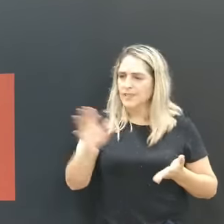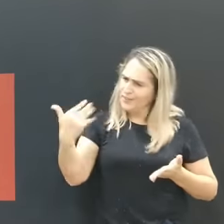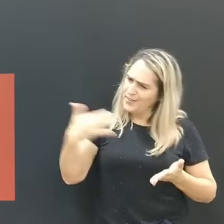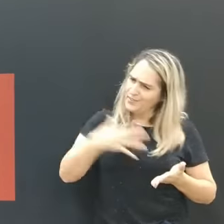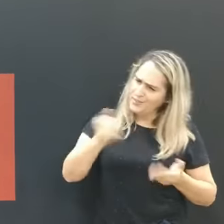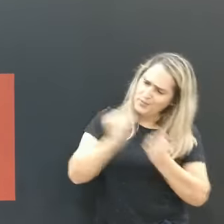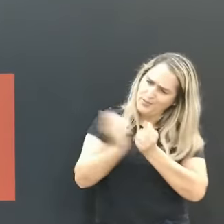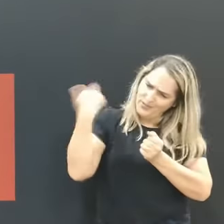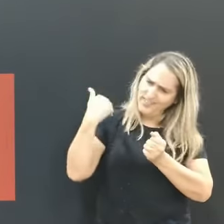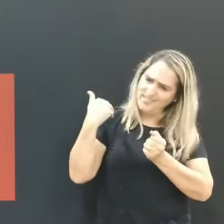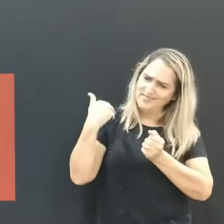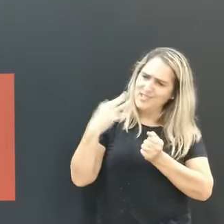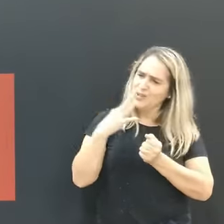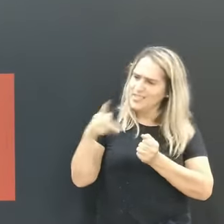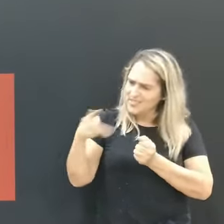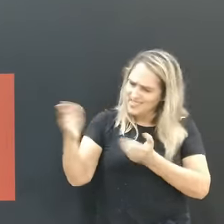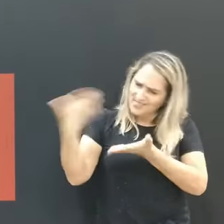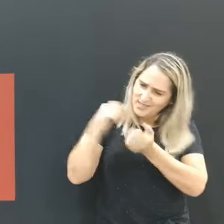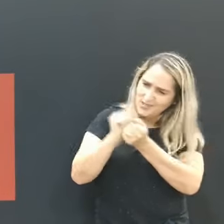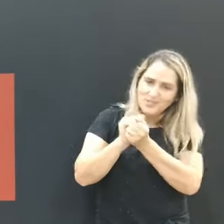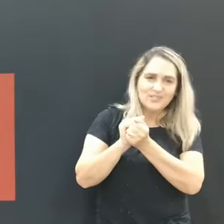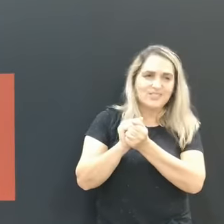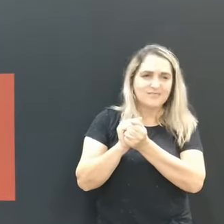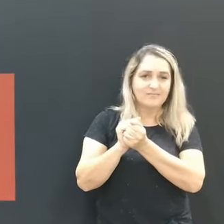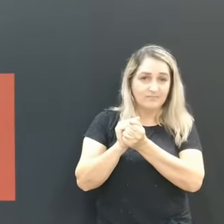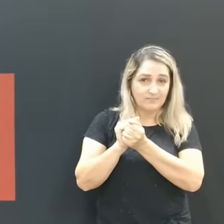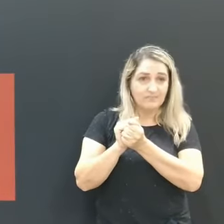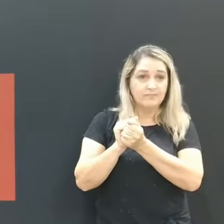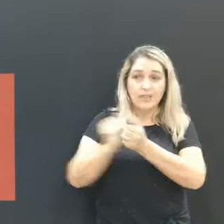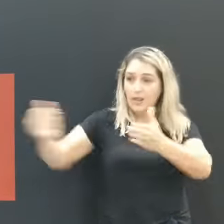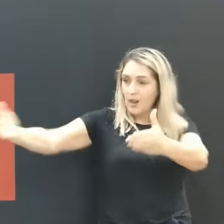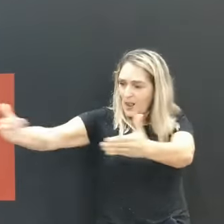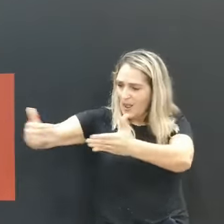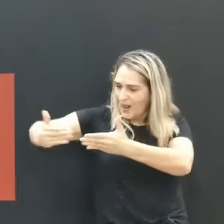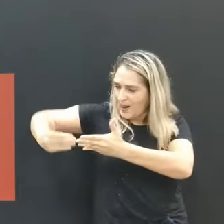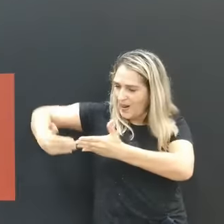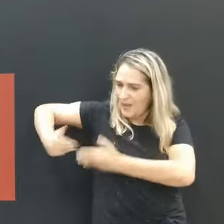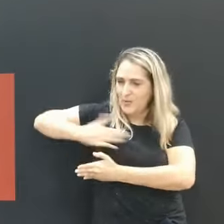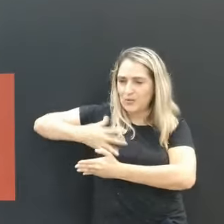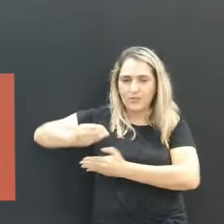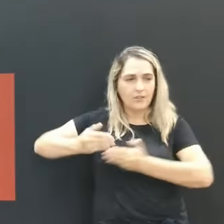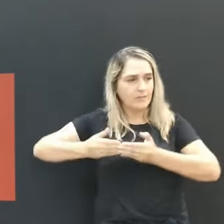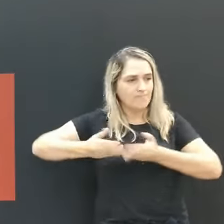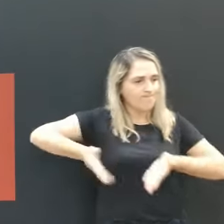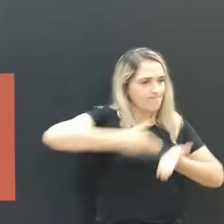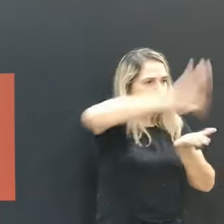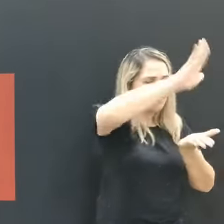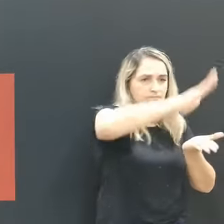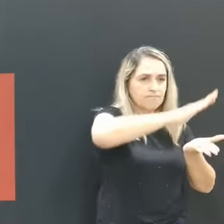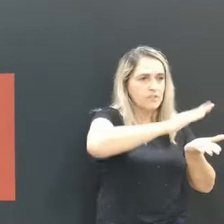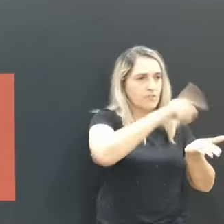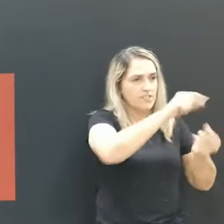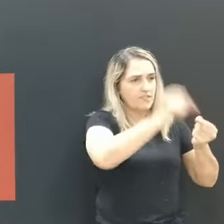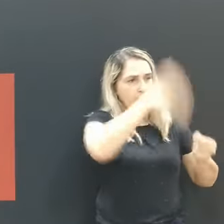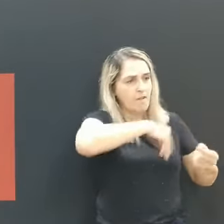diante dele: ô Senhor, olha eu aqui, se afaste de mim, eu não te conheço. Mas aquele que sempre fez a vontade do